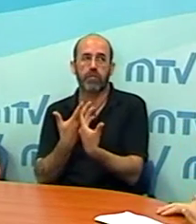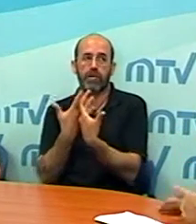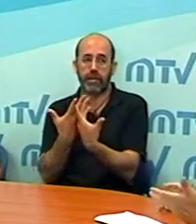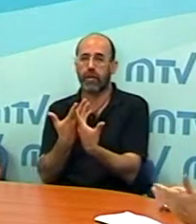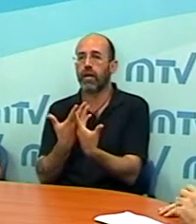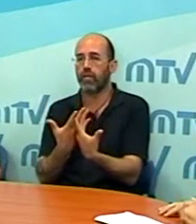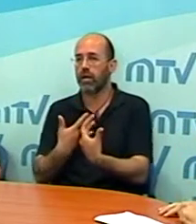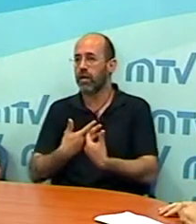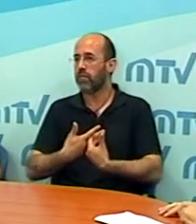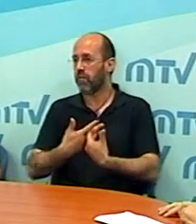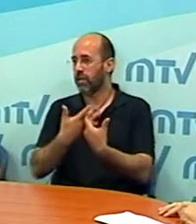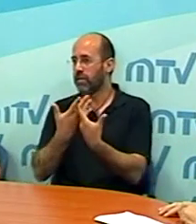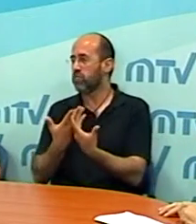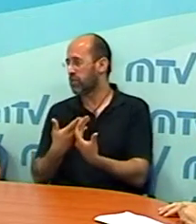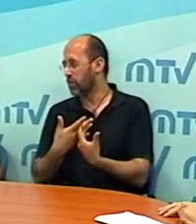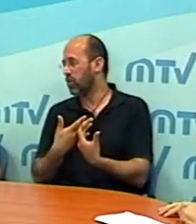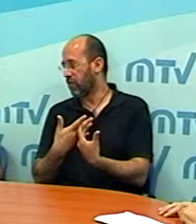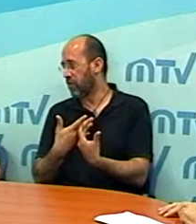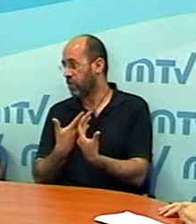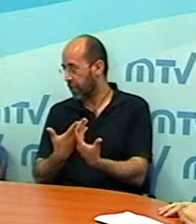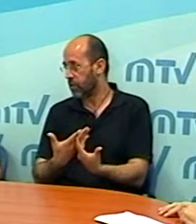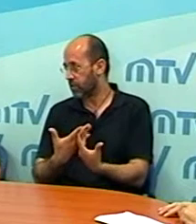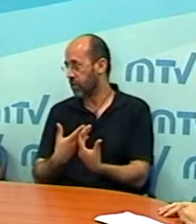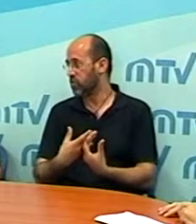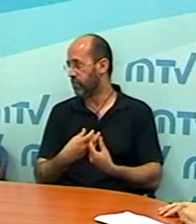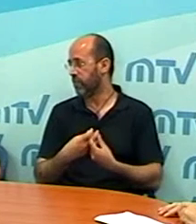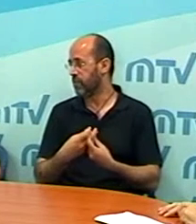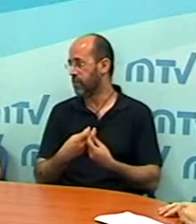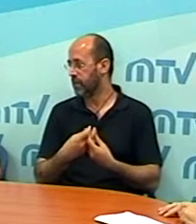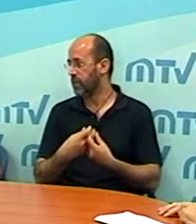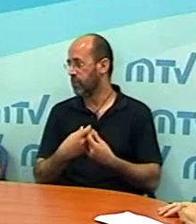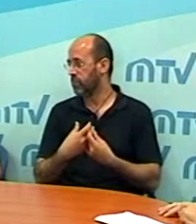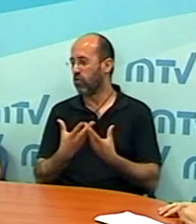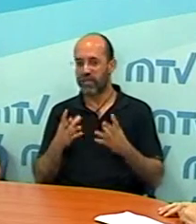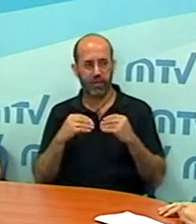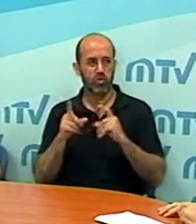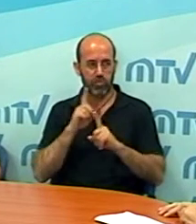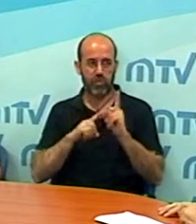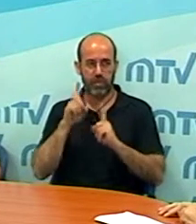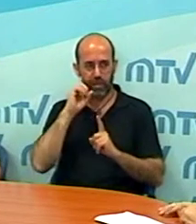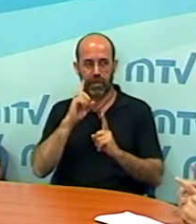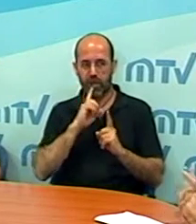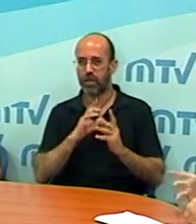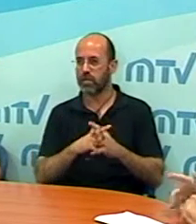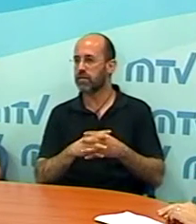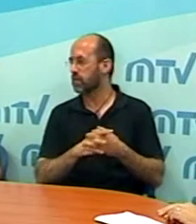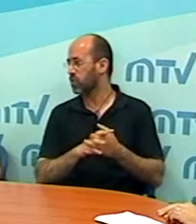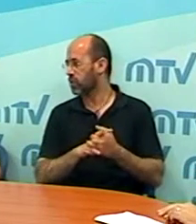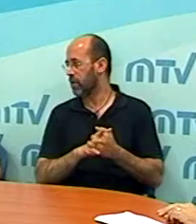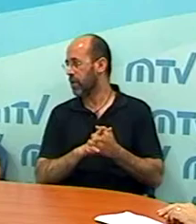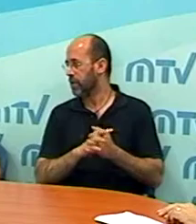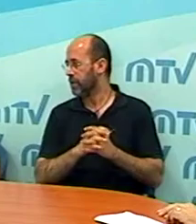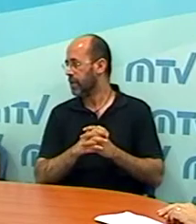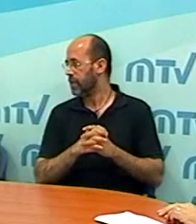lengua de signos, poder tener una lengua, para poder tener todo ese tipo de conceptos que no los tienen muchas veces, ¿no? Por no aceptar su problemática